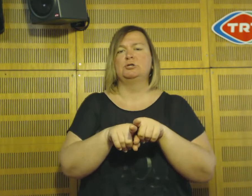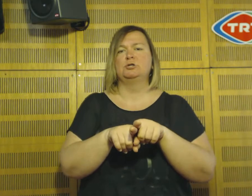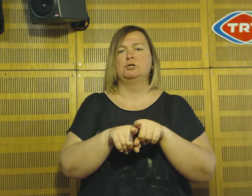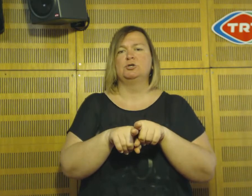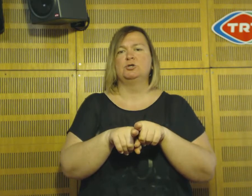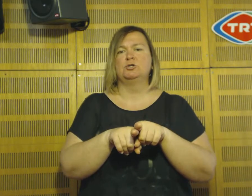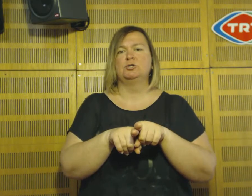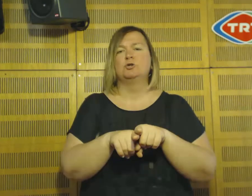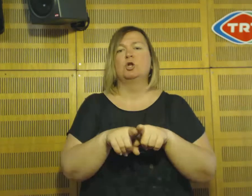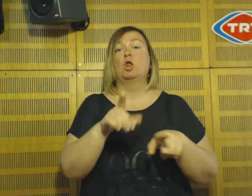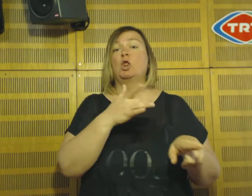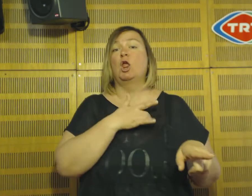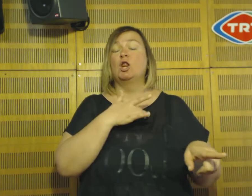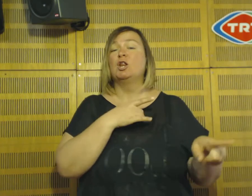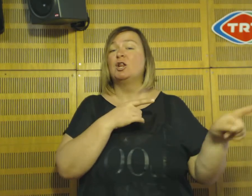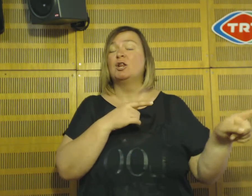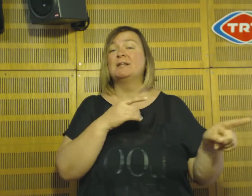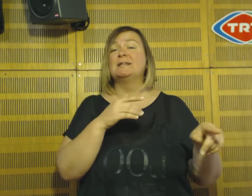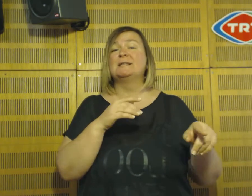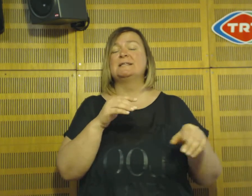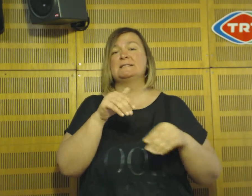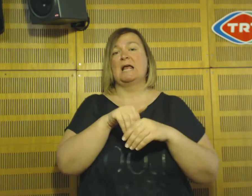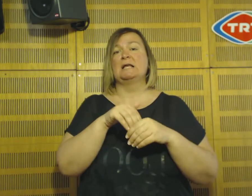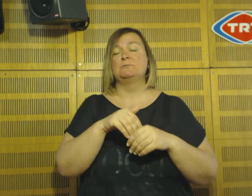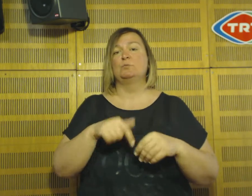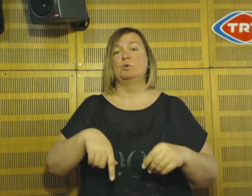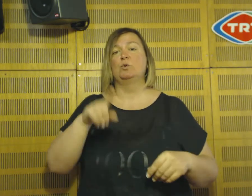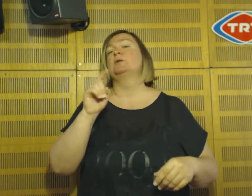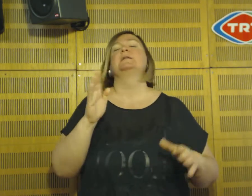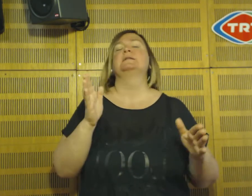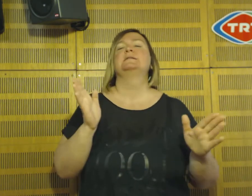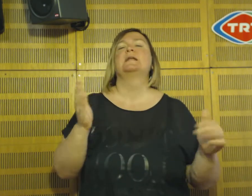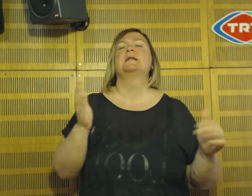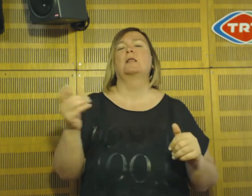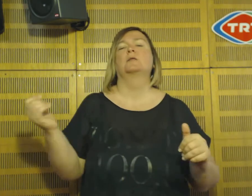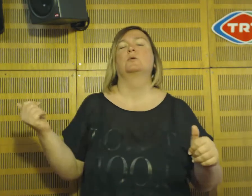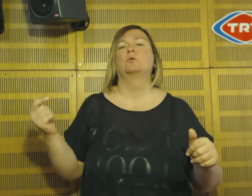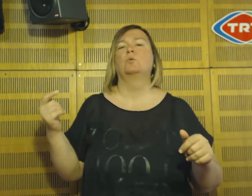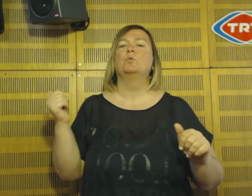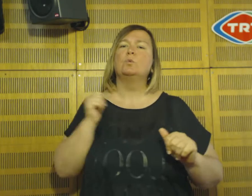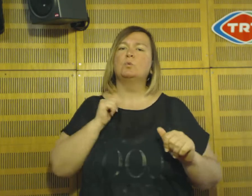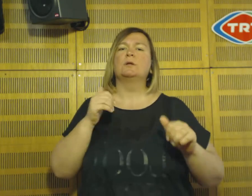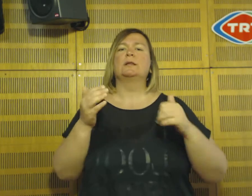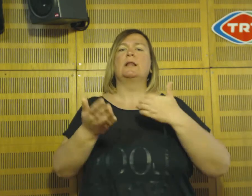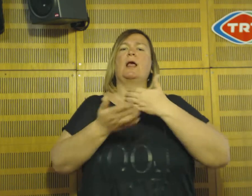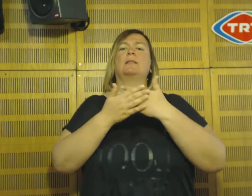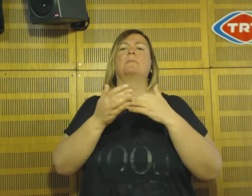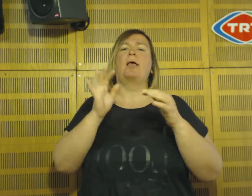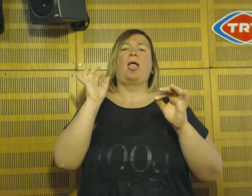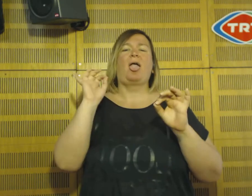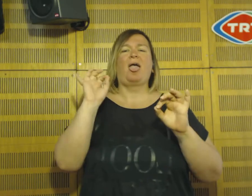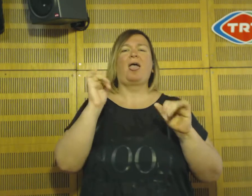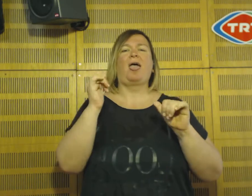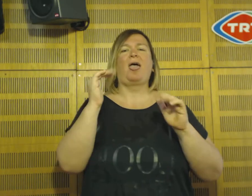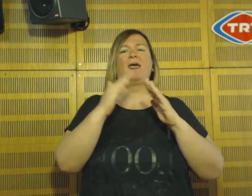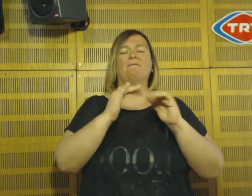Ve gönüllümüzün seçim günü sandığa ulaştırmasını ve tekrar da evine ulaştırmasını